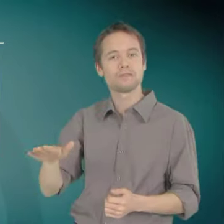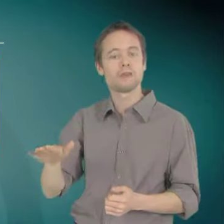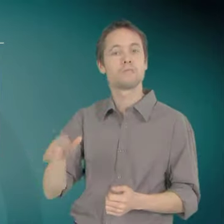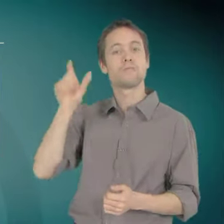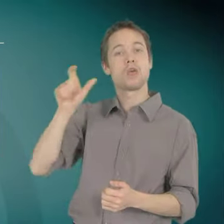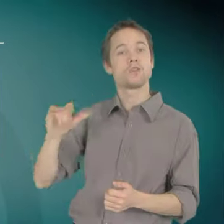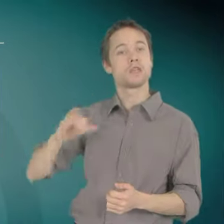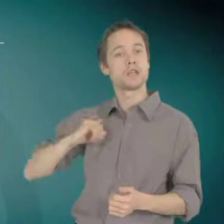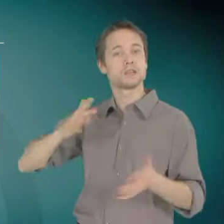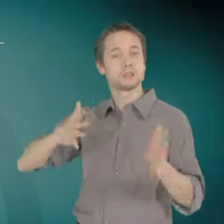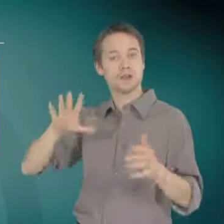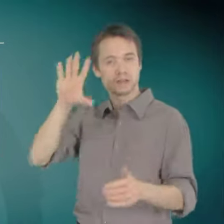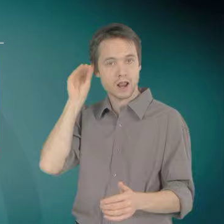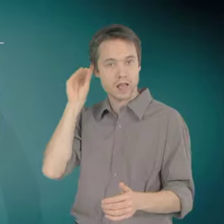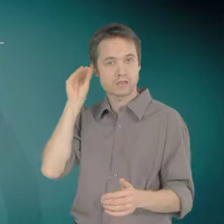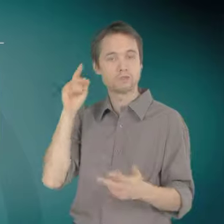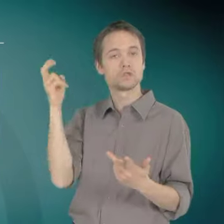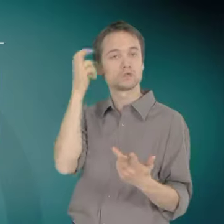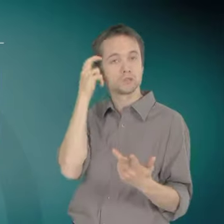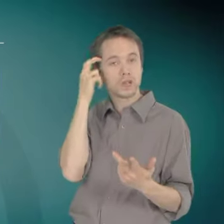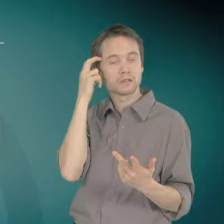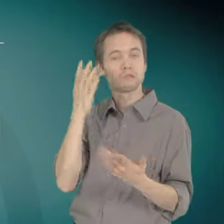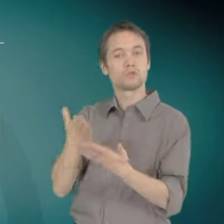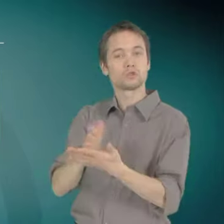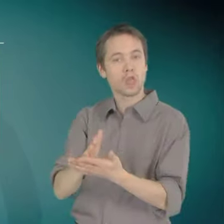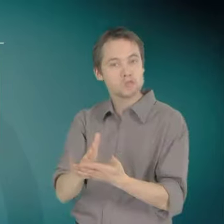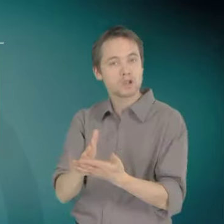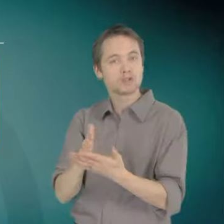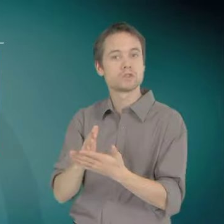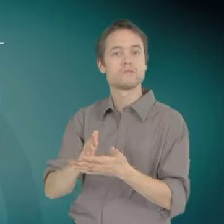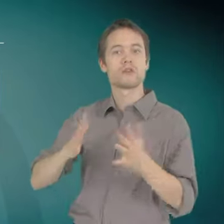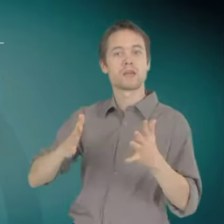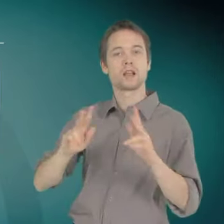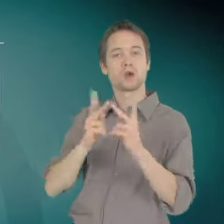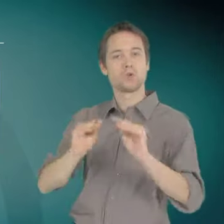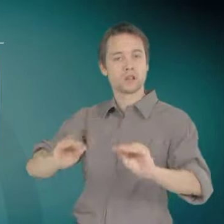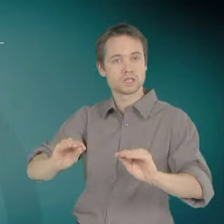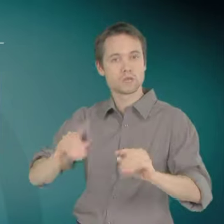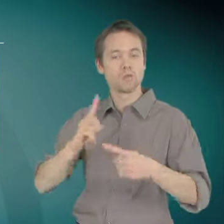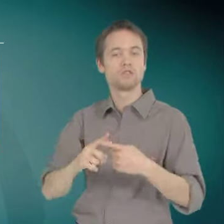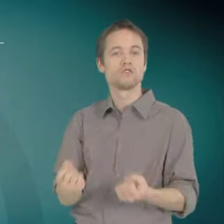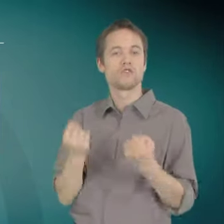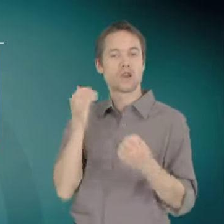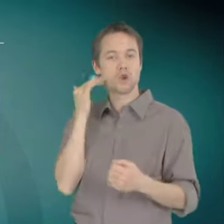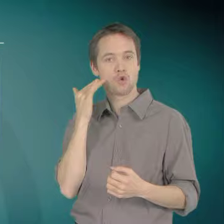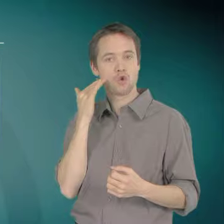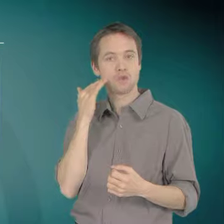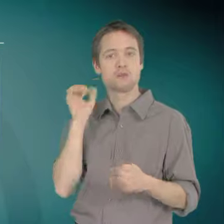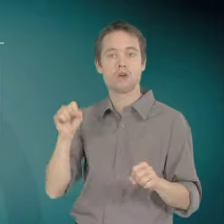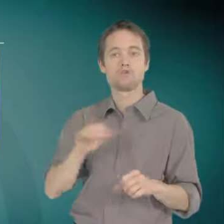personen die die gebärdensprache lernen möchten studenten dolmetscher gebärden kurs lehrer und schwerhörige können